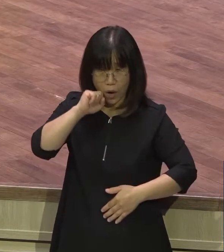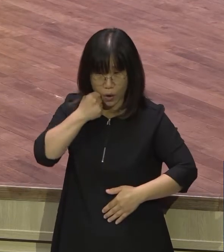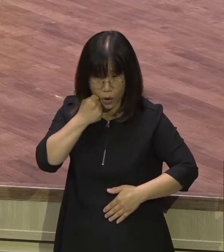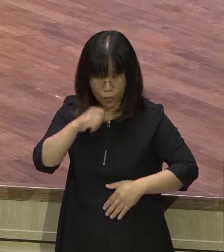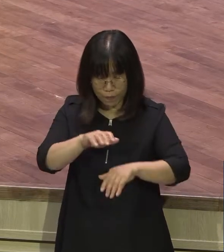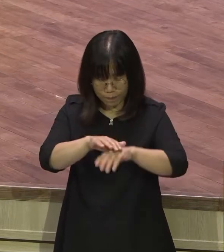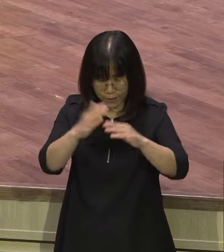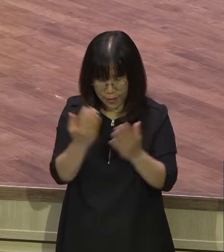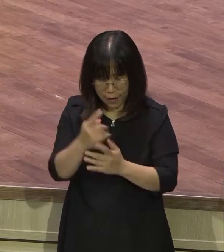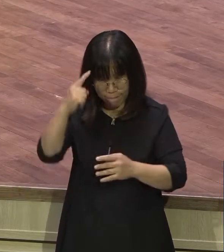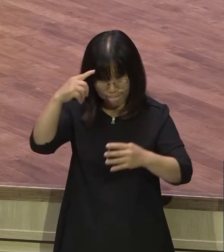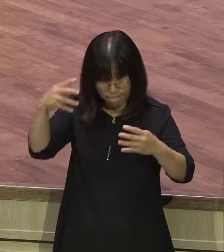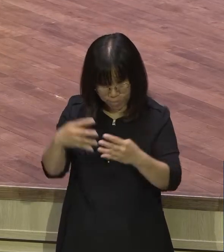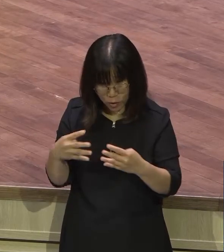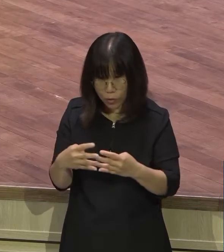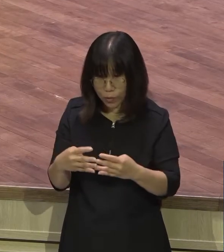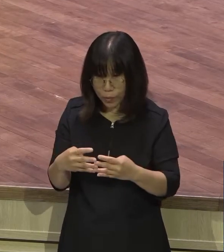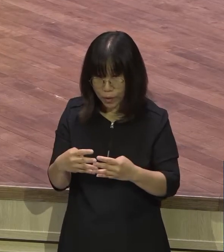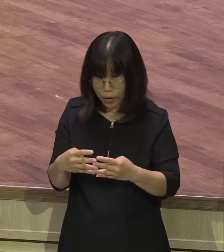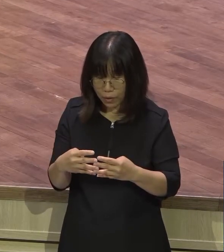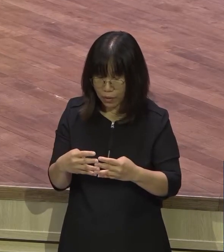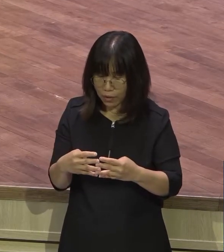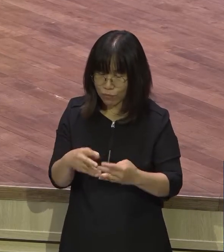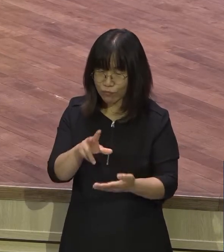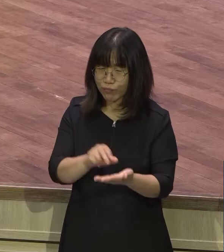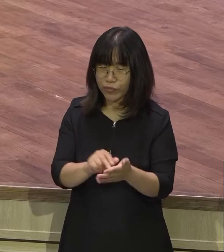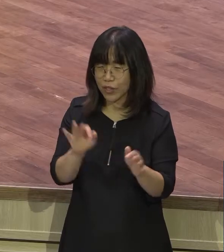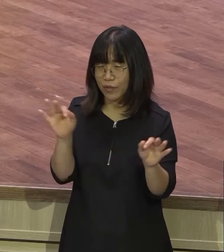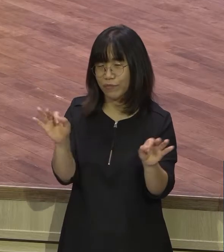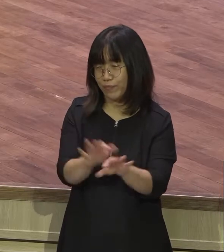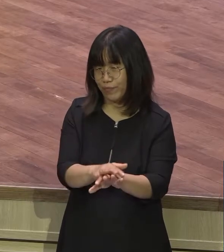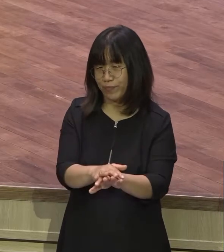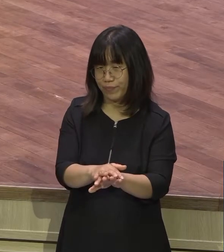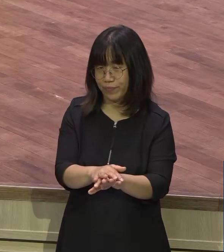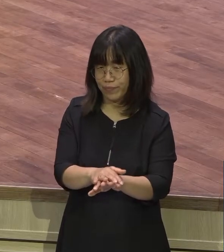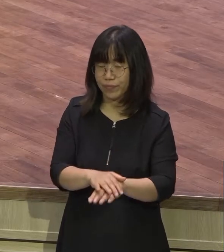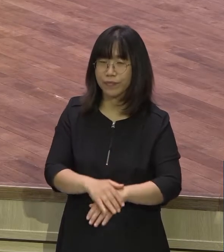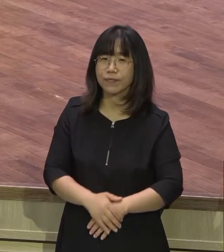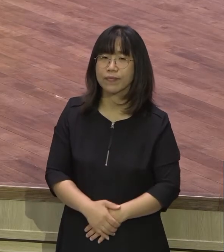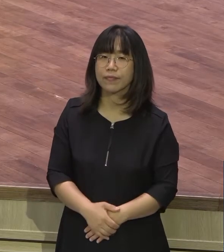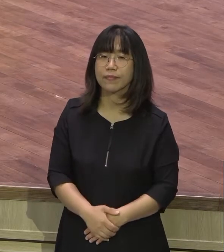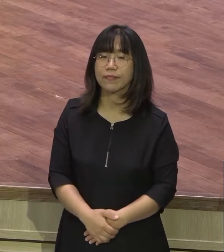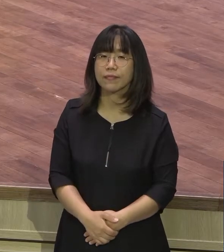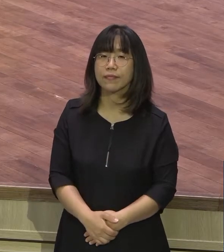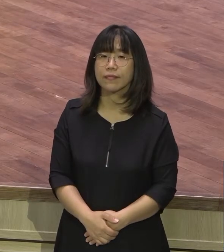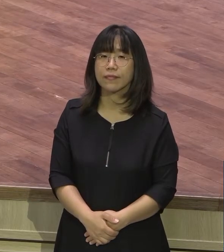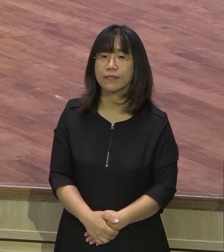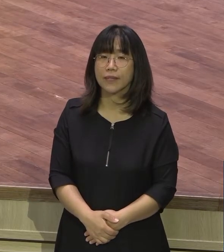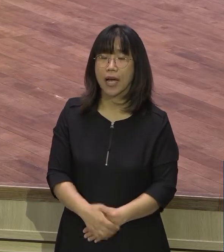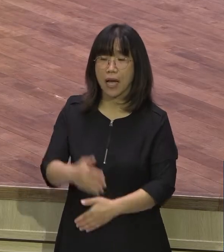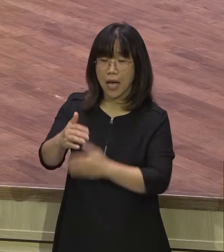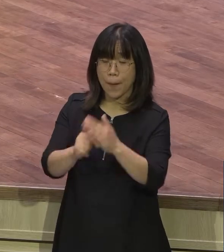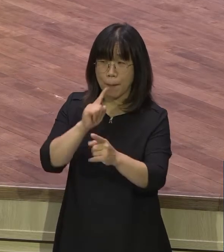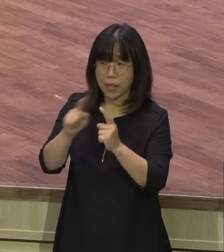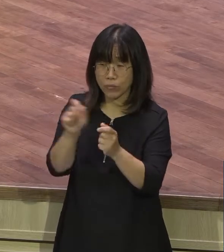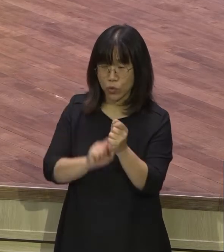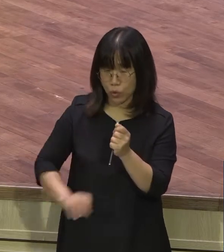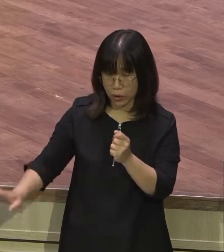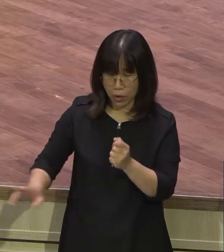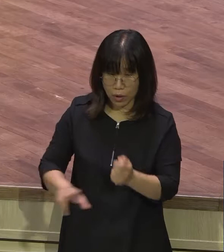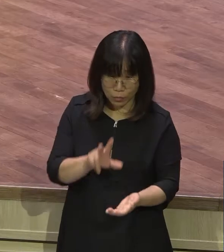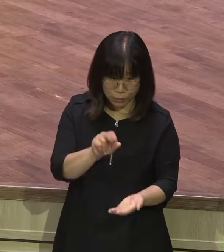말씀으로 적용하는 문제는 하나도 없어요. 문제가 문제가 아니에요. 말씀을 놓쳐버리니까